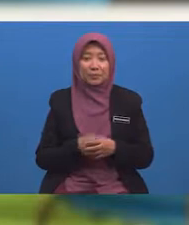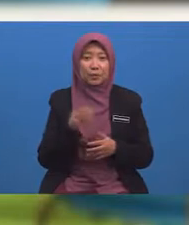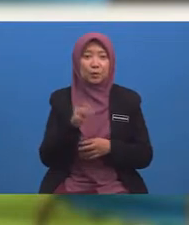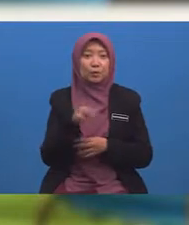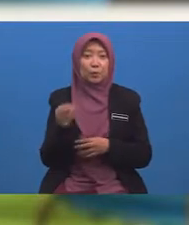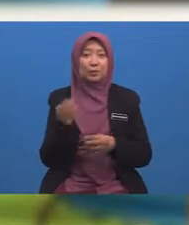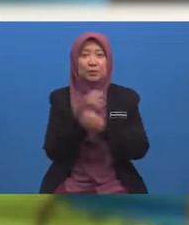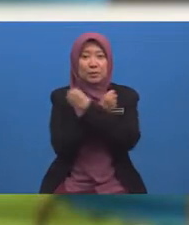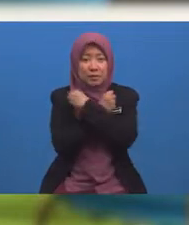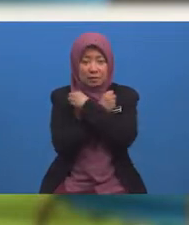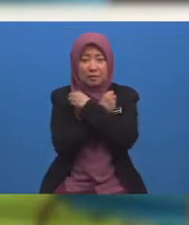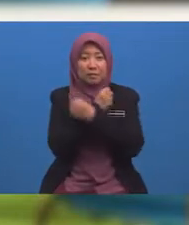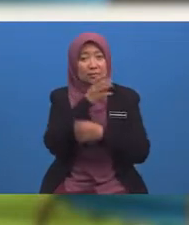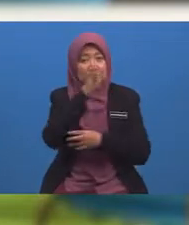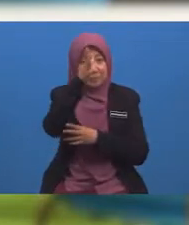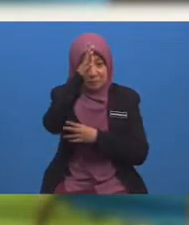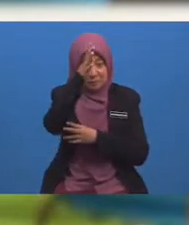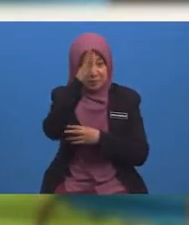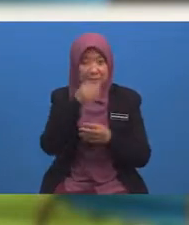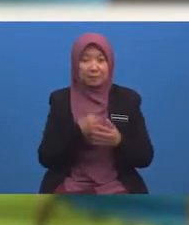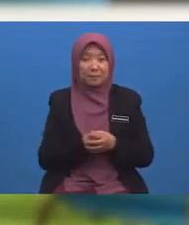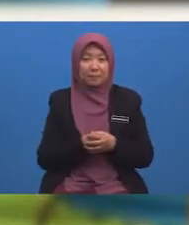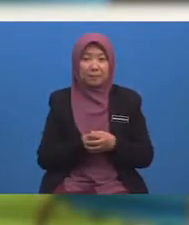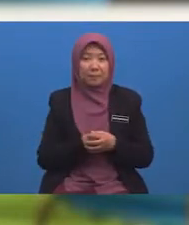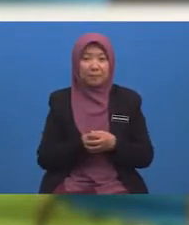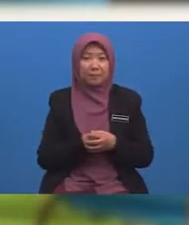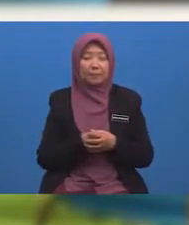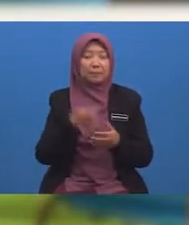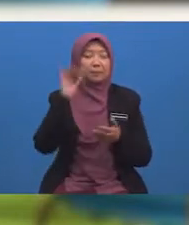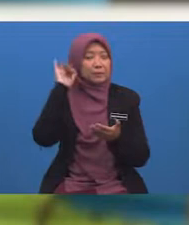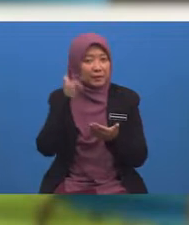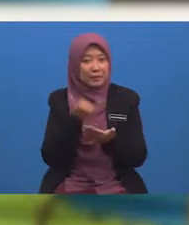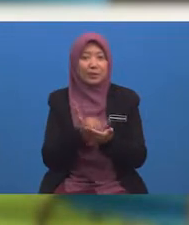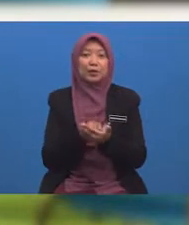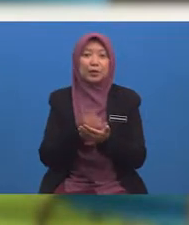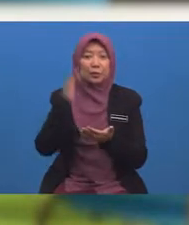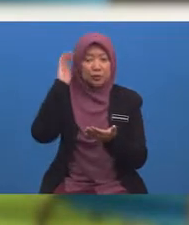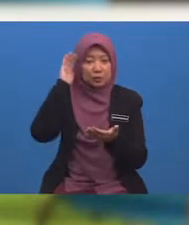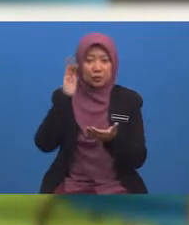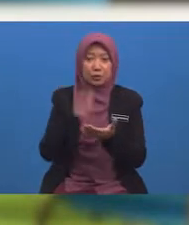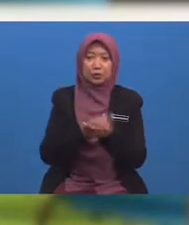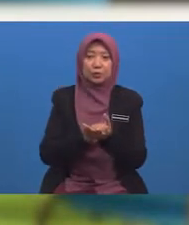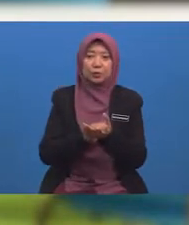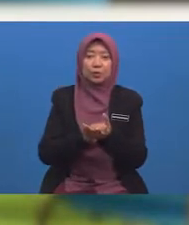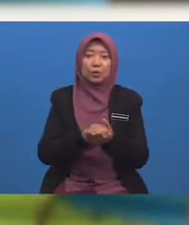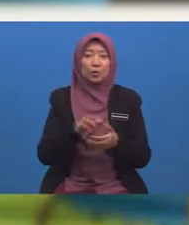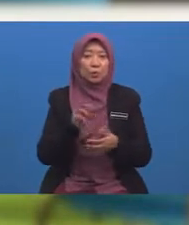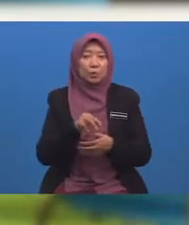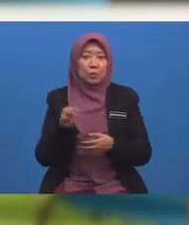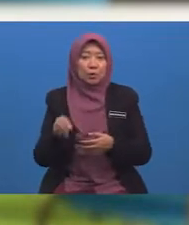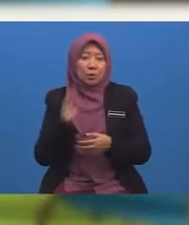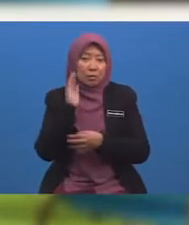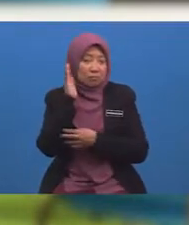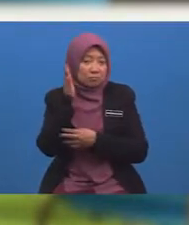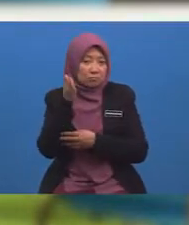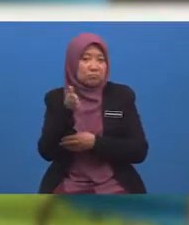Murid-murid sayang tak ibu bapa? Ustazah yakin dan percaya murid-murid pasti sayang